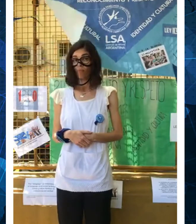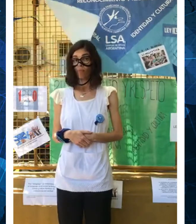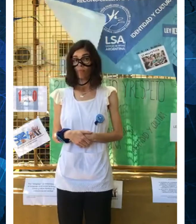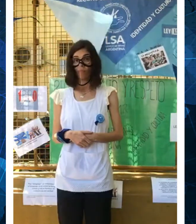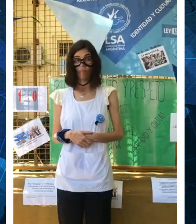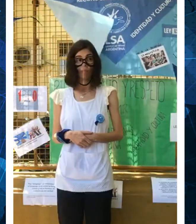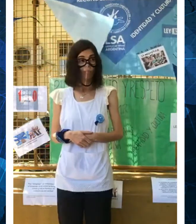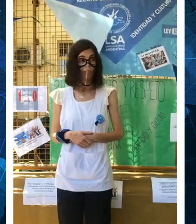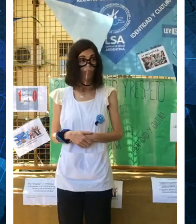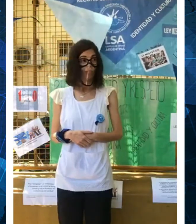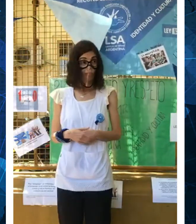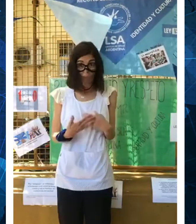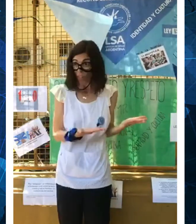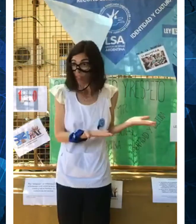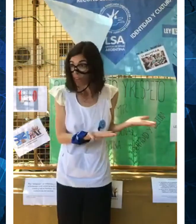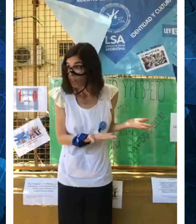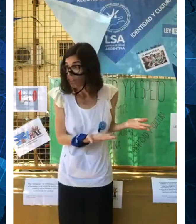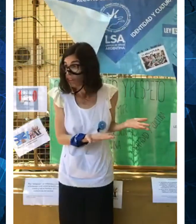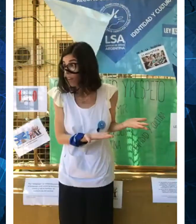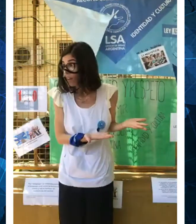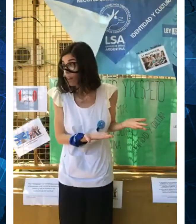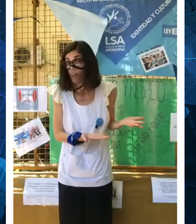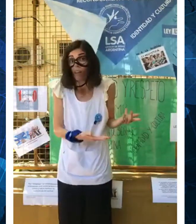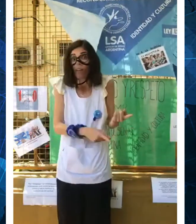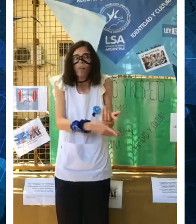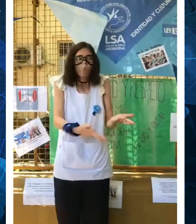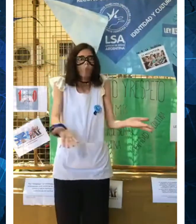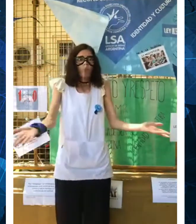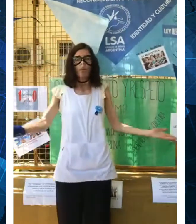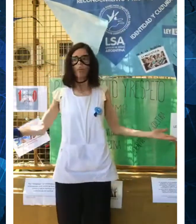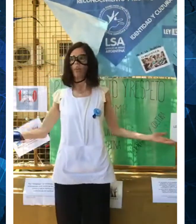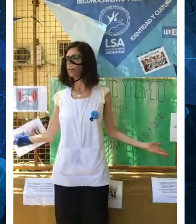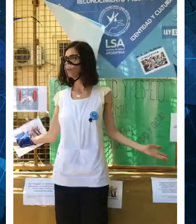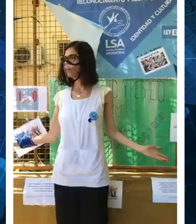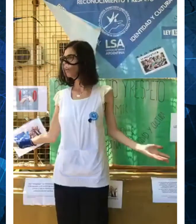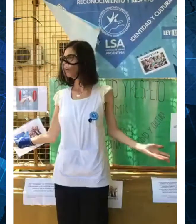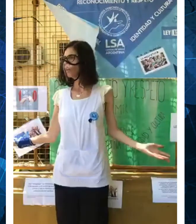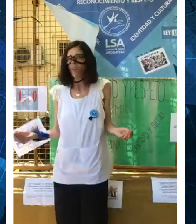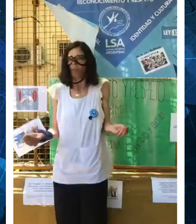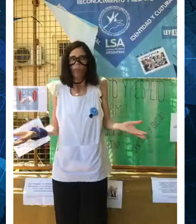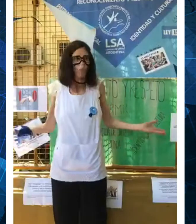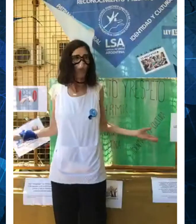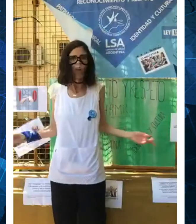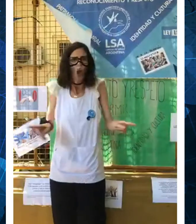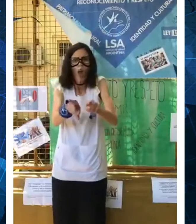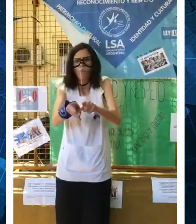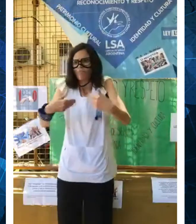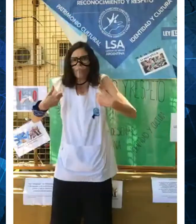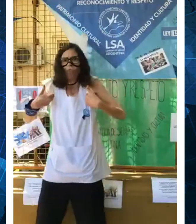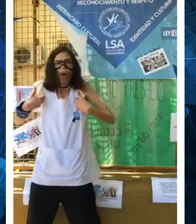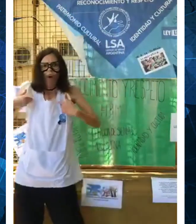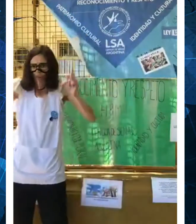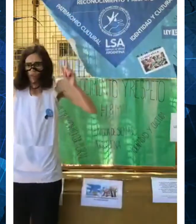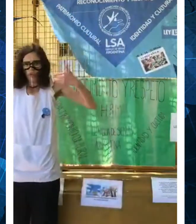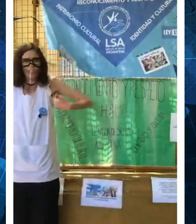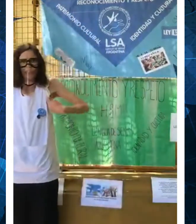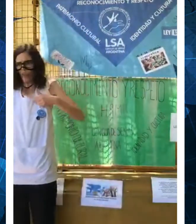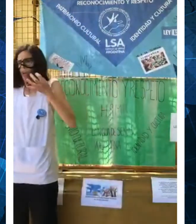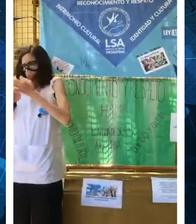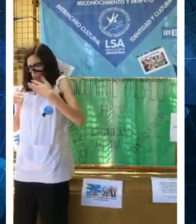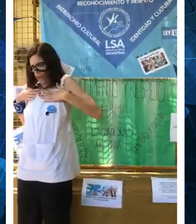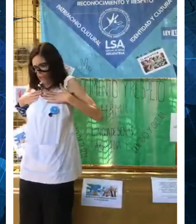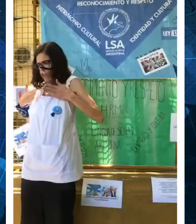cirugía. ¿Es posible? ¿Puede hacerlo? Es imposible, no se puede. Lo